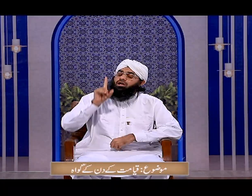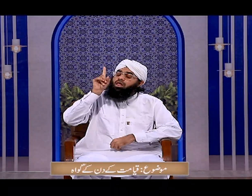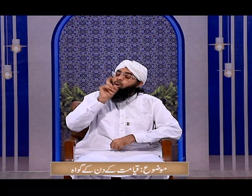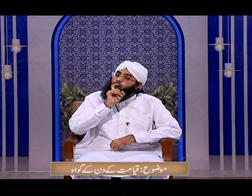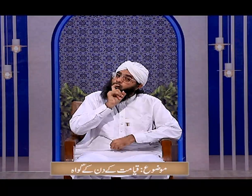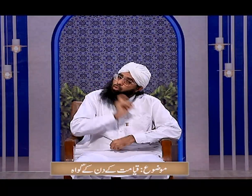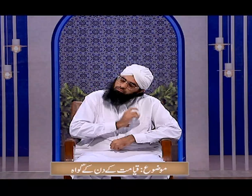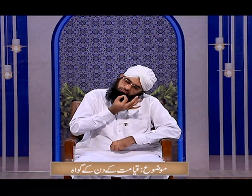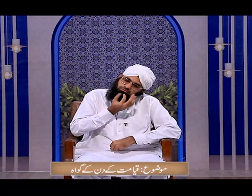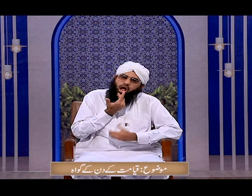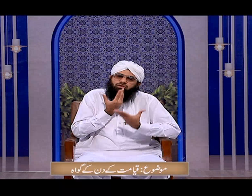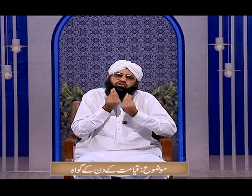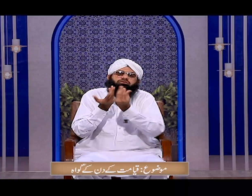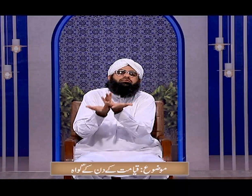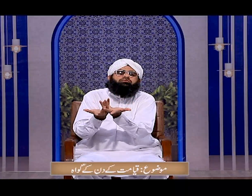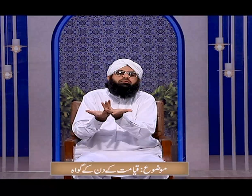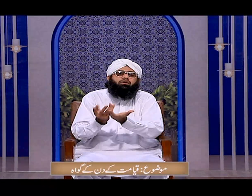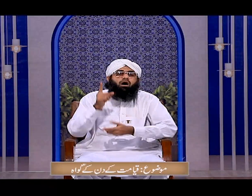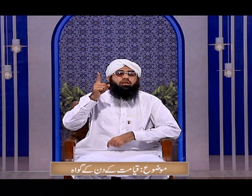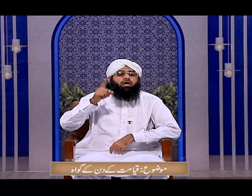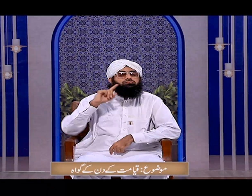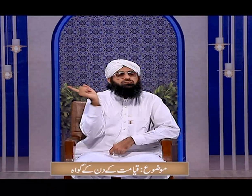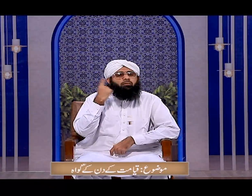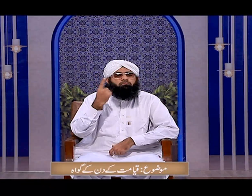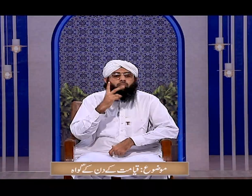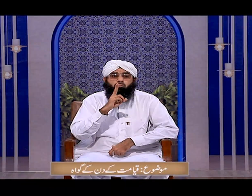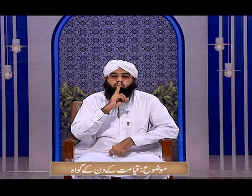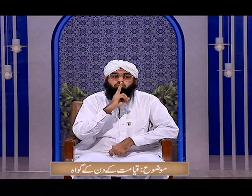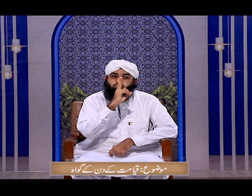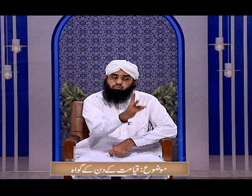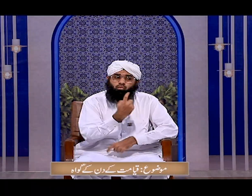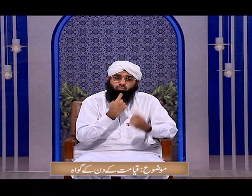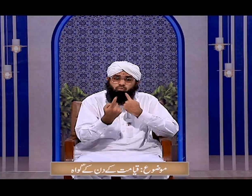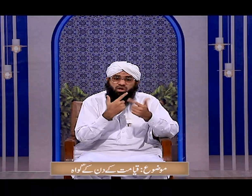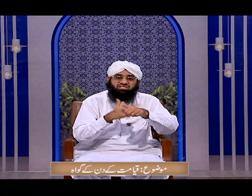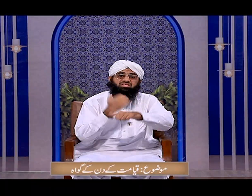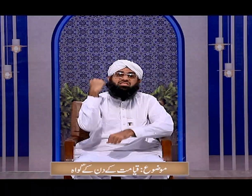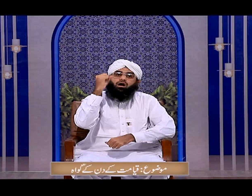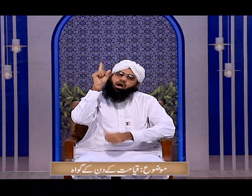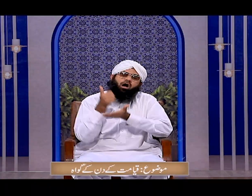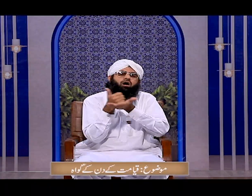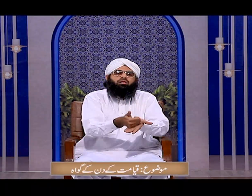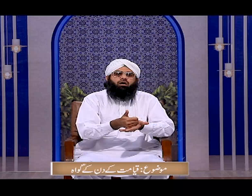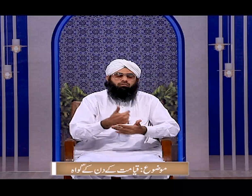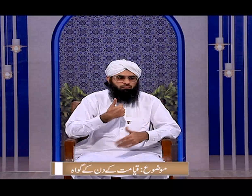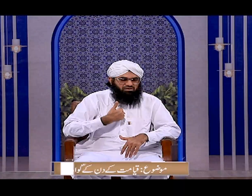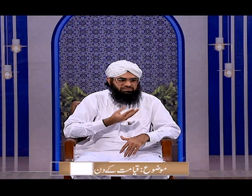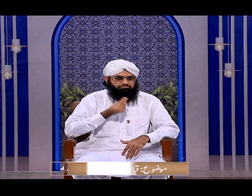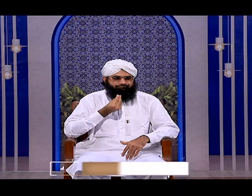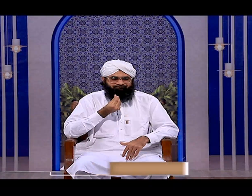سے بول رہے ہیں، وہی ہے جو سب کو بولنے کی طاقت عطا فرماتا ہے۔ اب تو یہ بندہ بہت شرمندہ